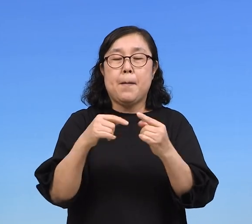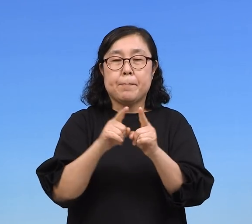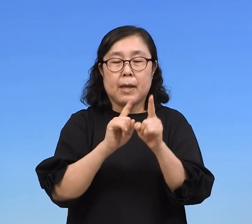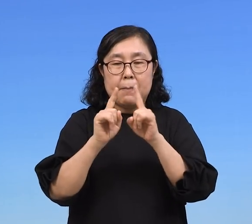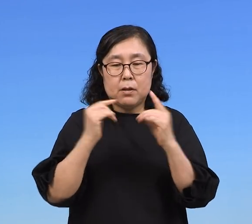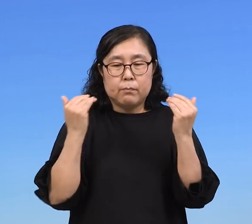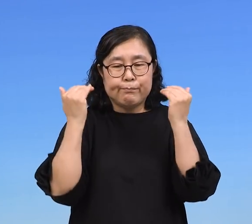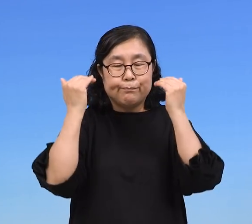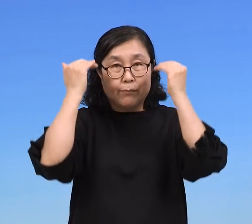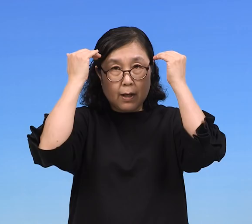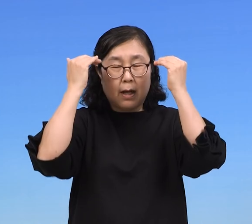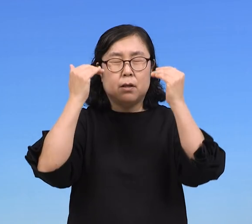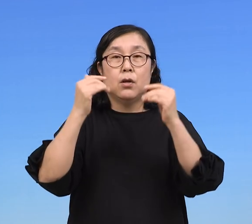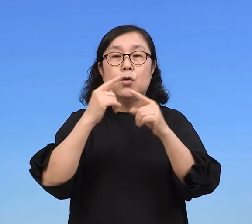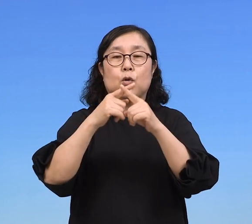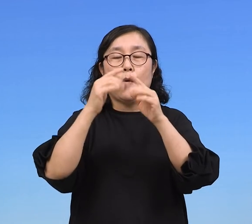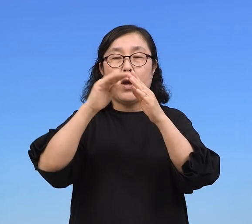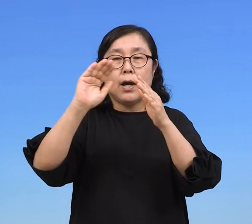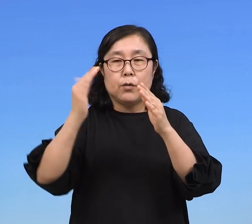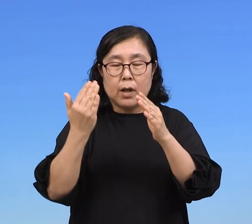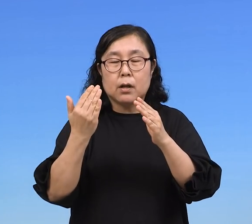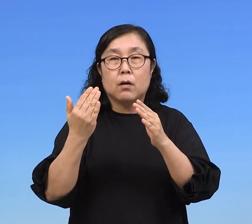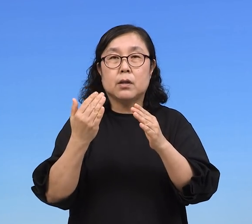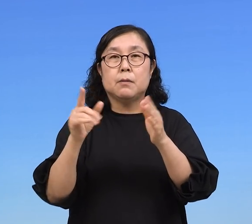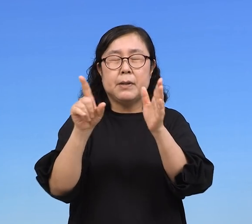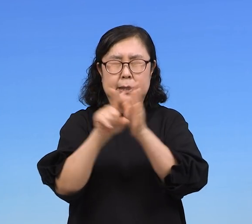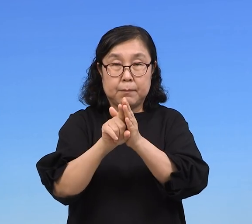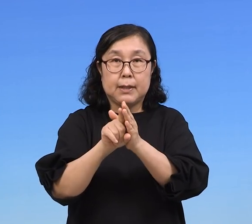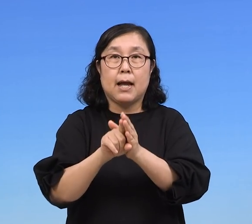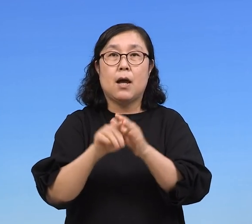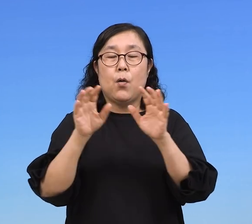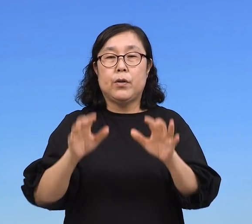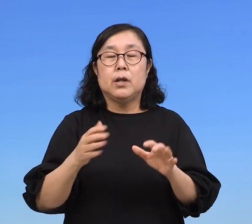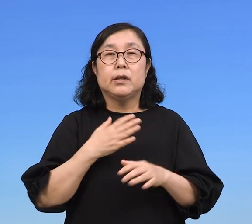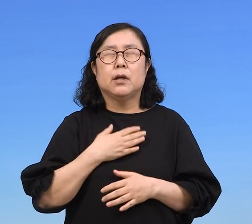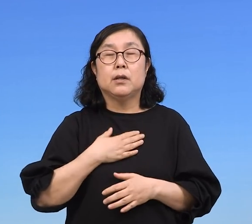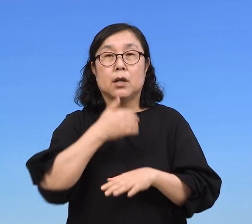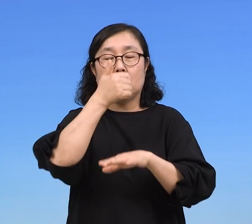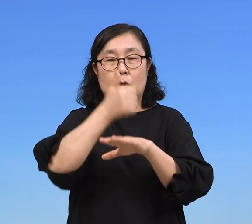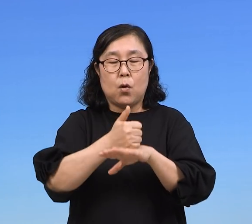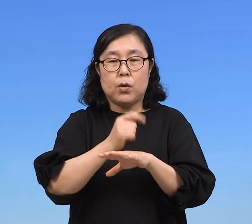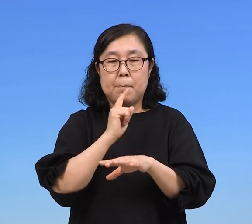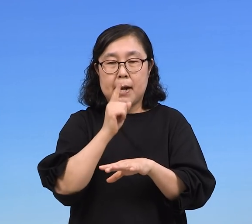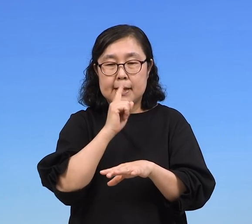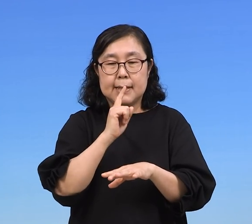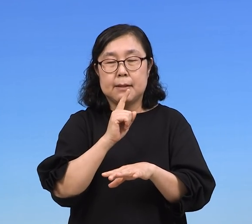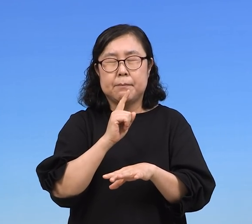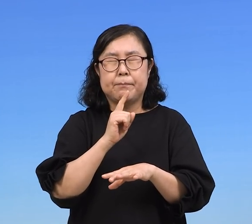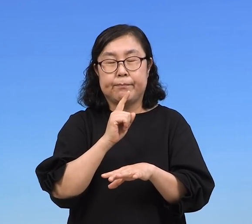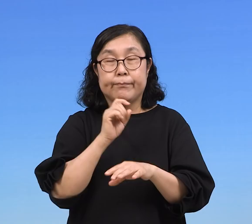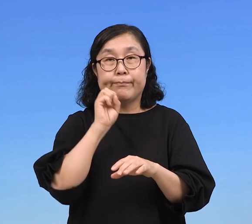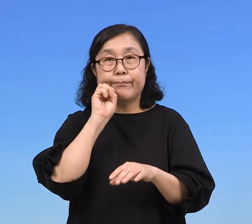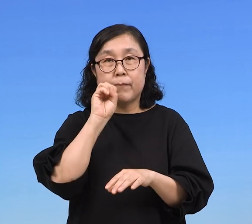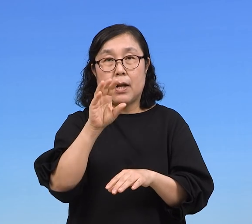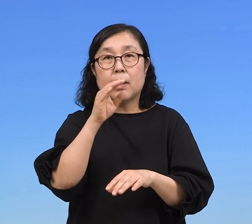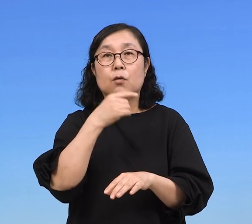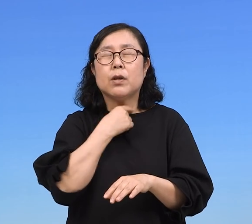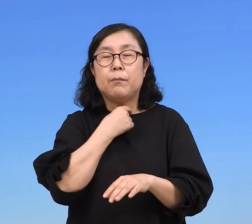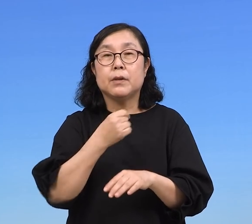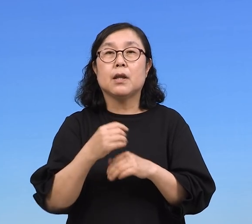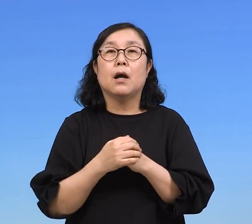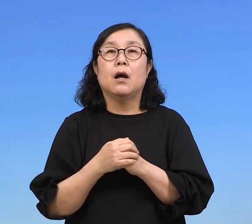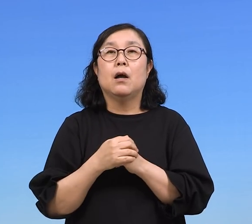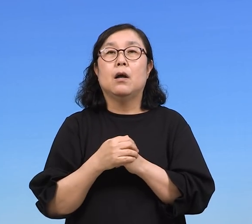함께 말씀으로 성장하는 그런 교회가 될 줄로 믿습니다. 오늘 저는 결론의 말씀을 이렇게 맺기를